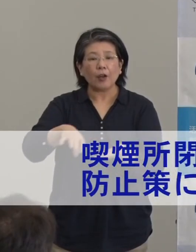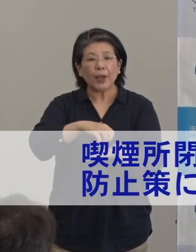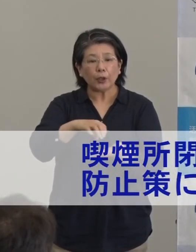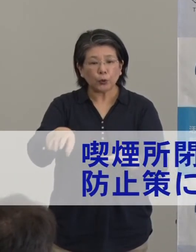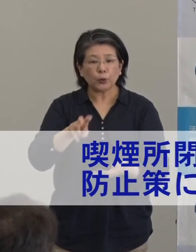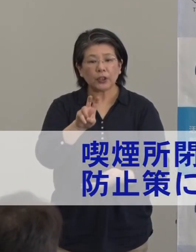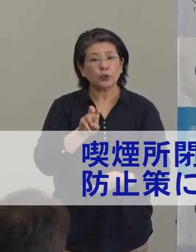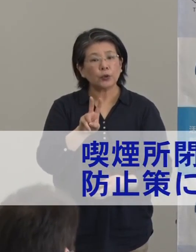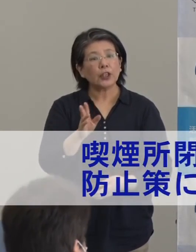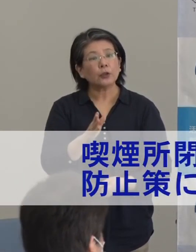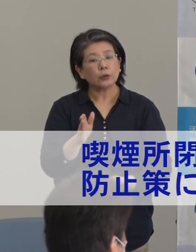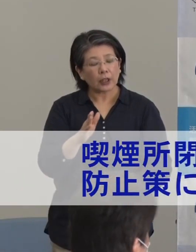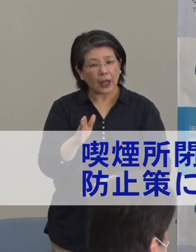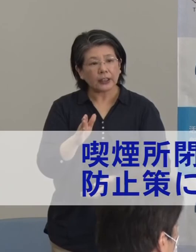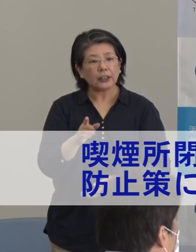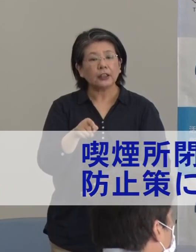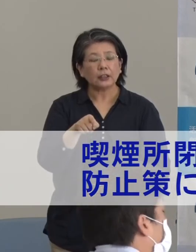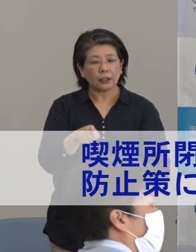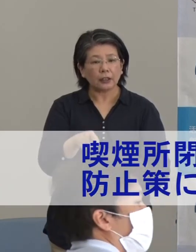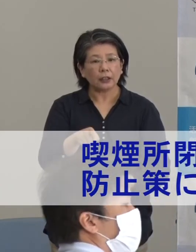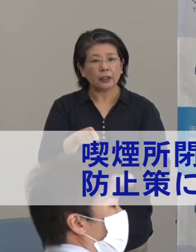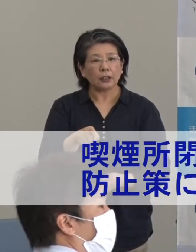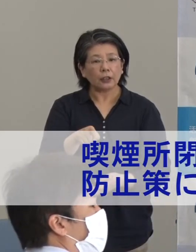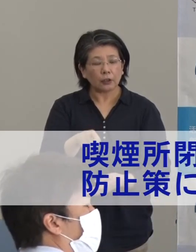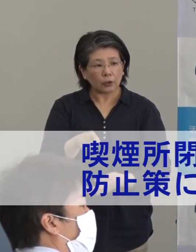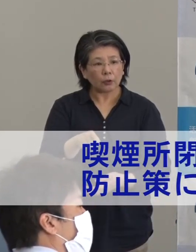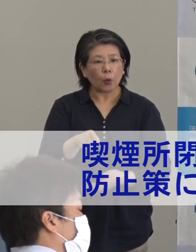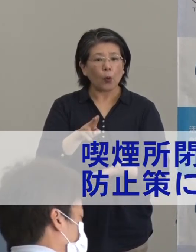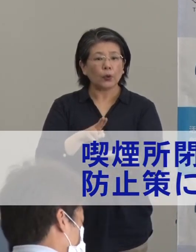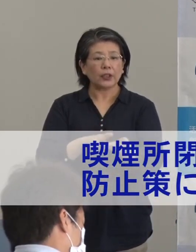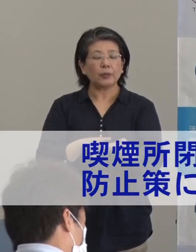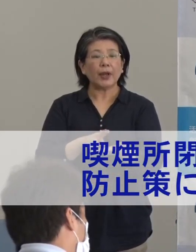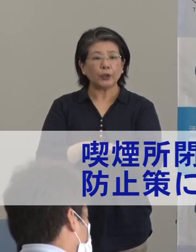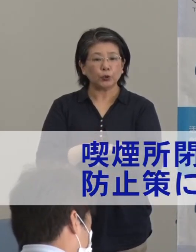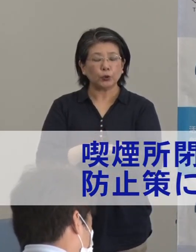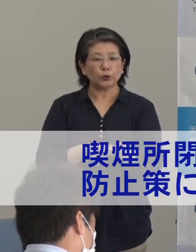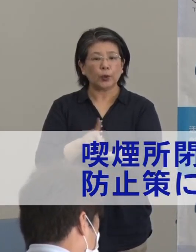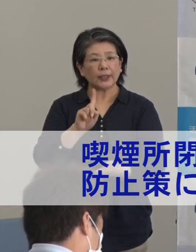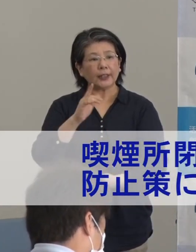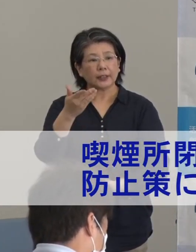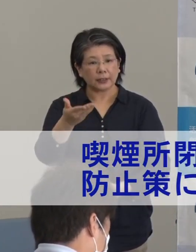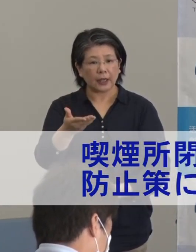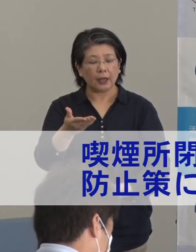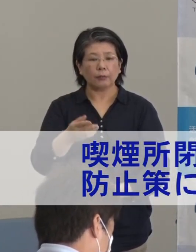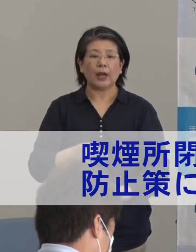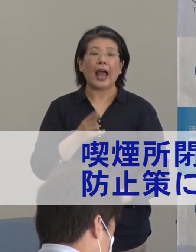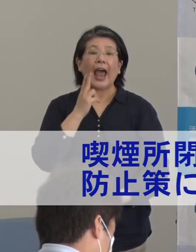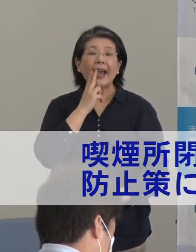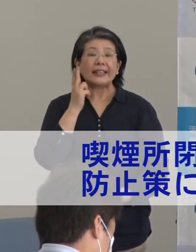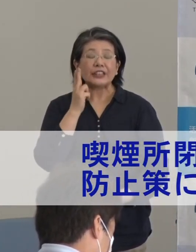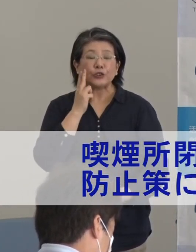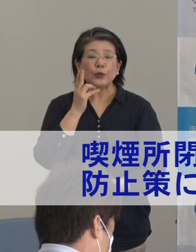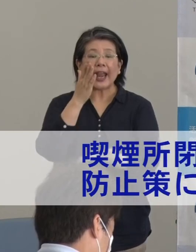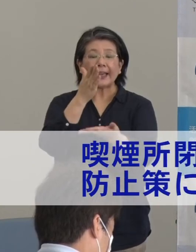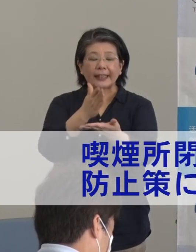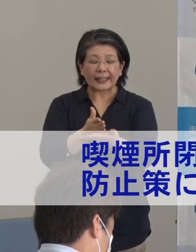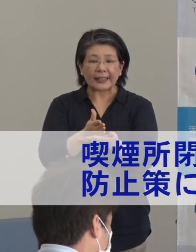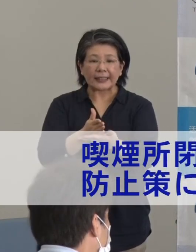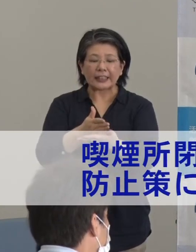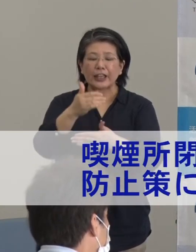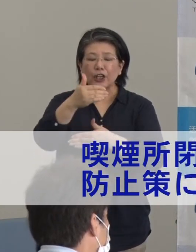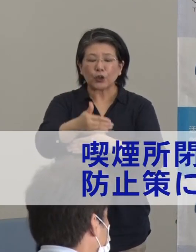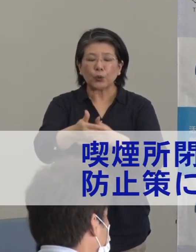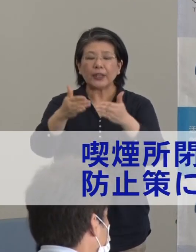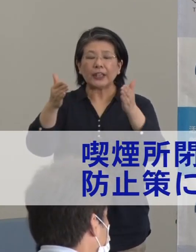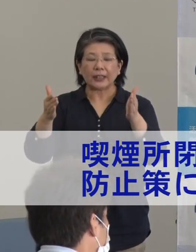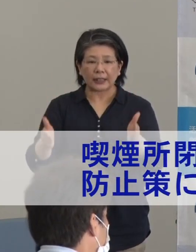そもそも、まあ、条例ですかね、これ、喫煙禁止区域に全体が、その喫煙場所以外は禁止